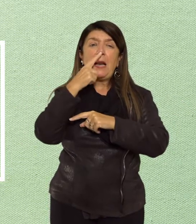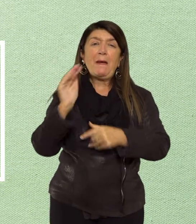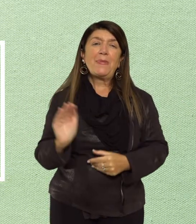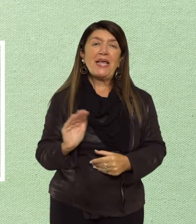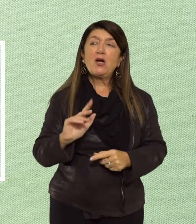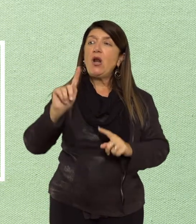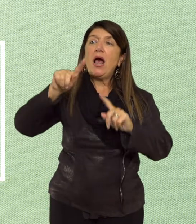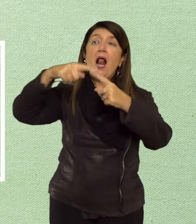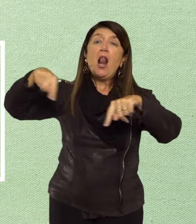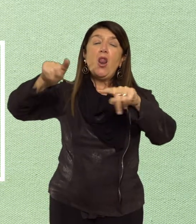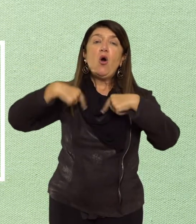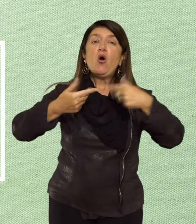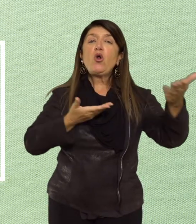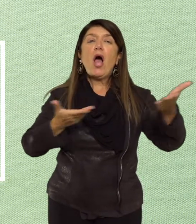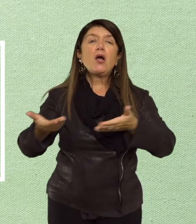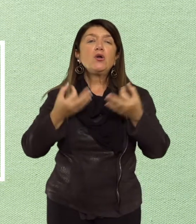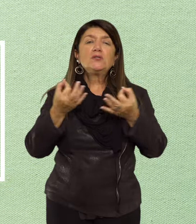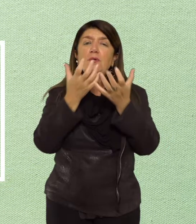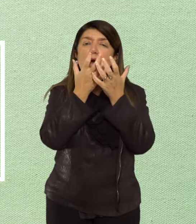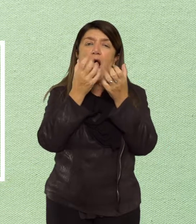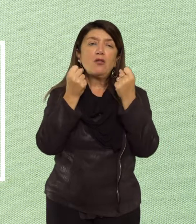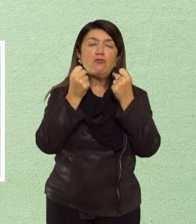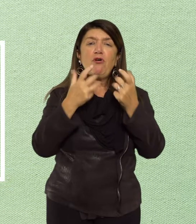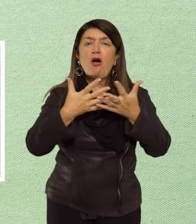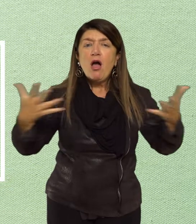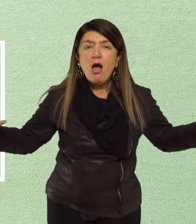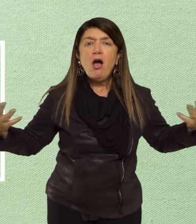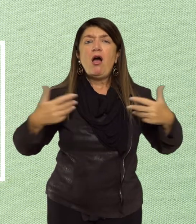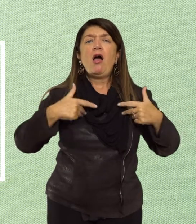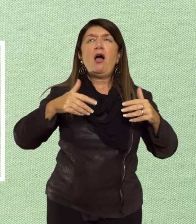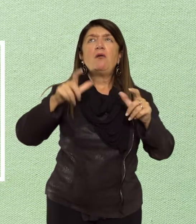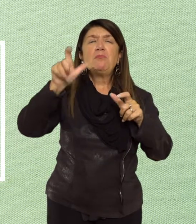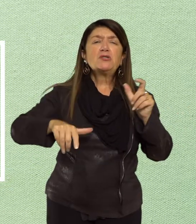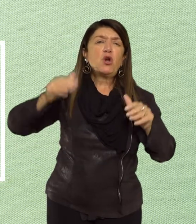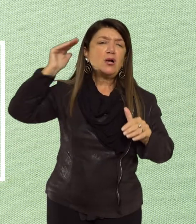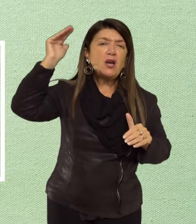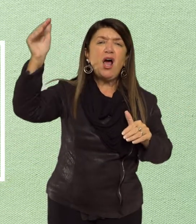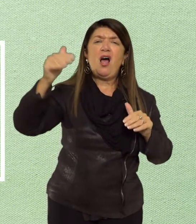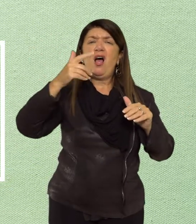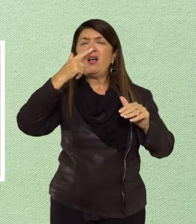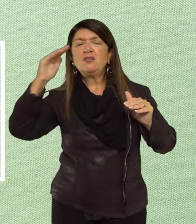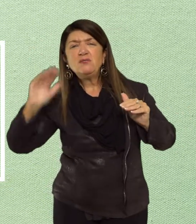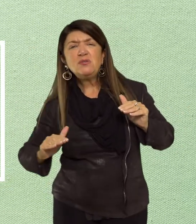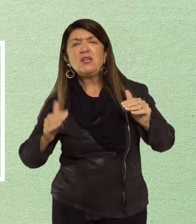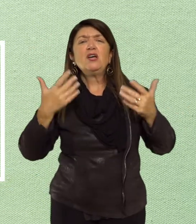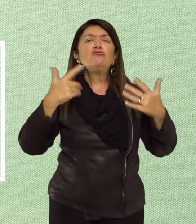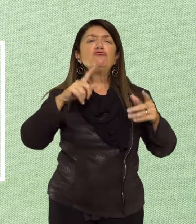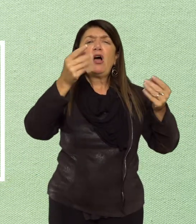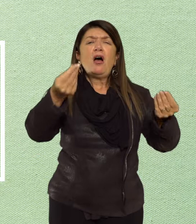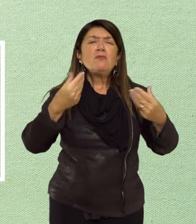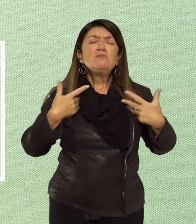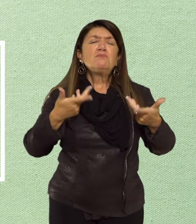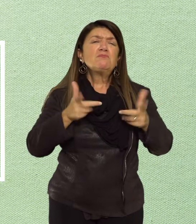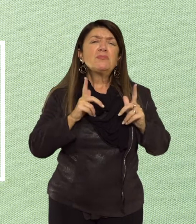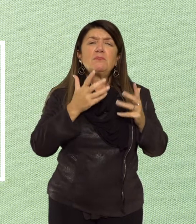veramente sempre accolto a braccia aperte, da quelli più grandi, quelli meno grandi. Veramente mi hanno accolto come se fossi